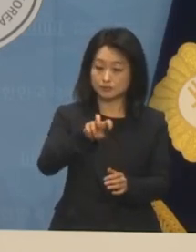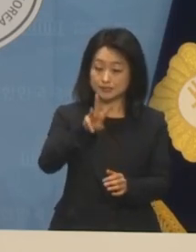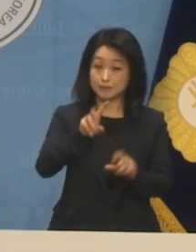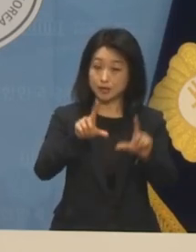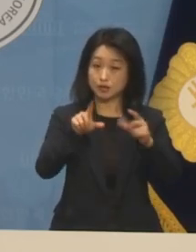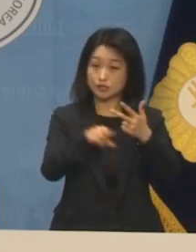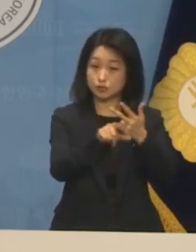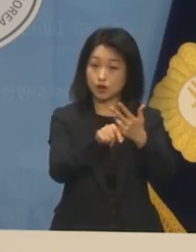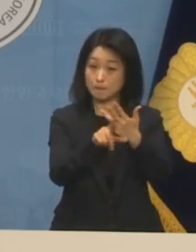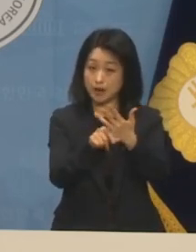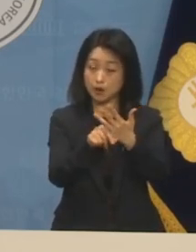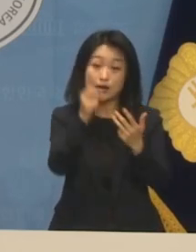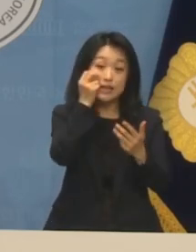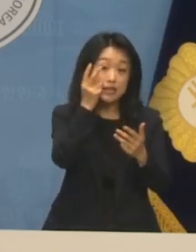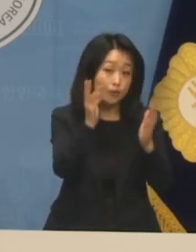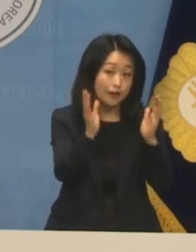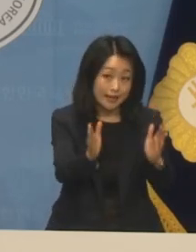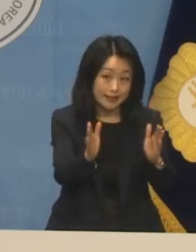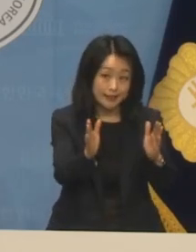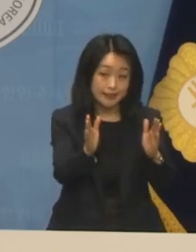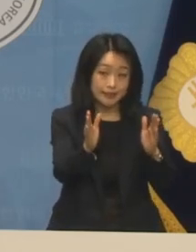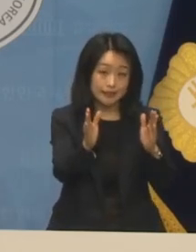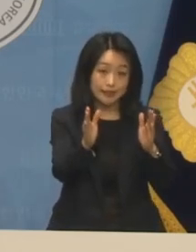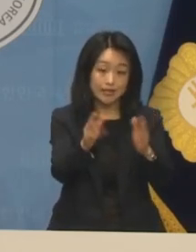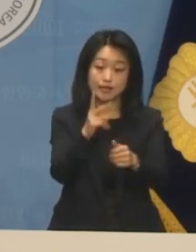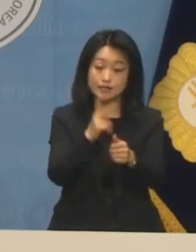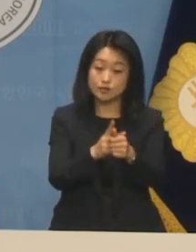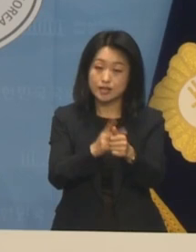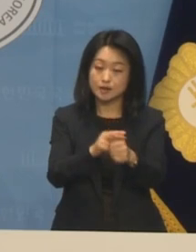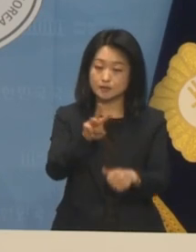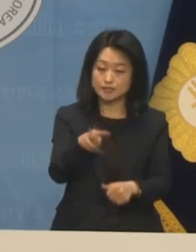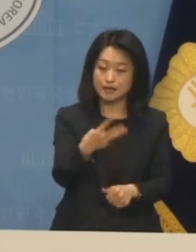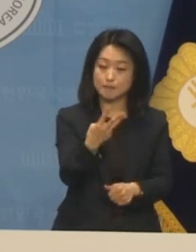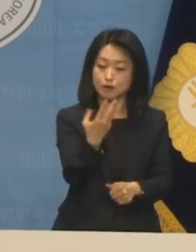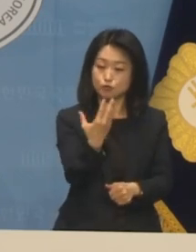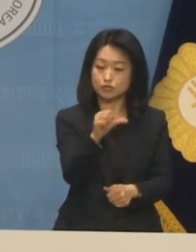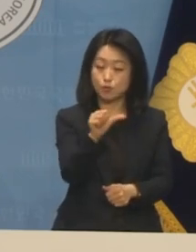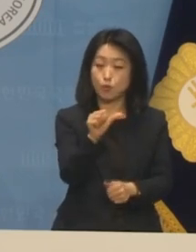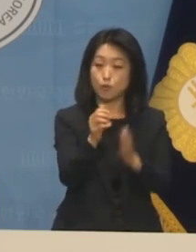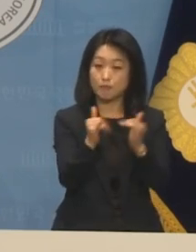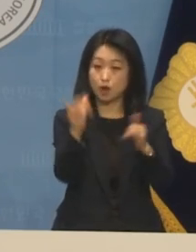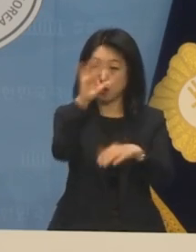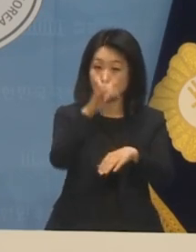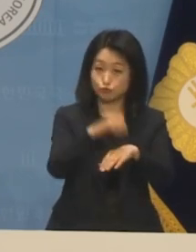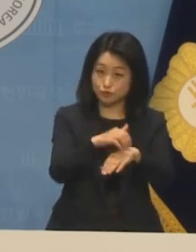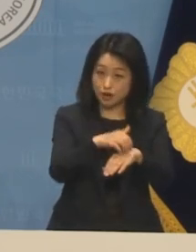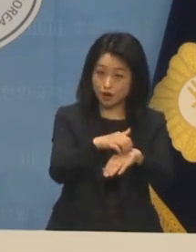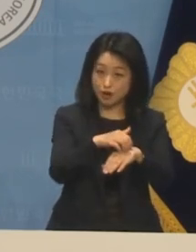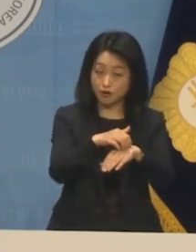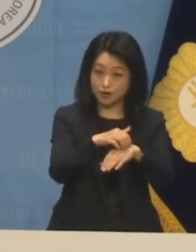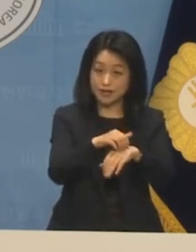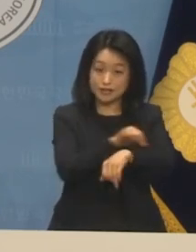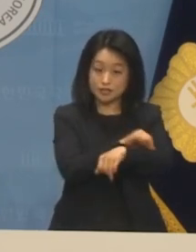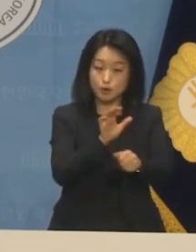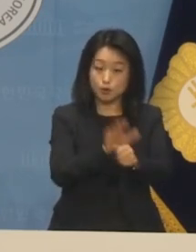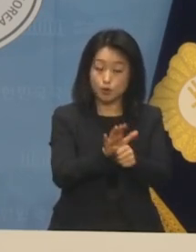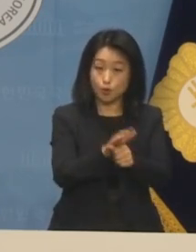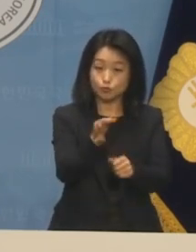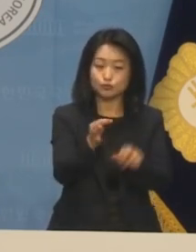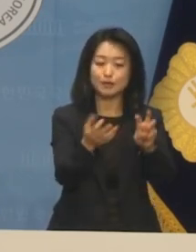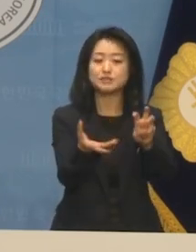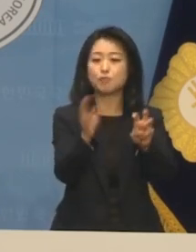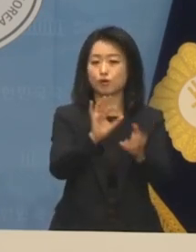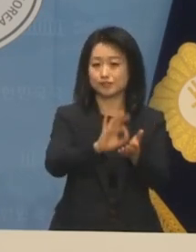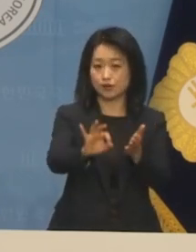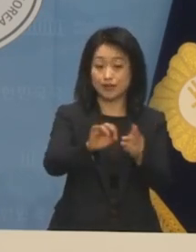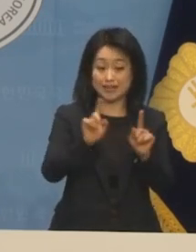8월 2개월간 선도교사 395명 연수에 특교 30억 원을 썼습니다.